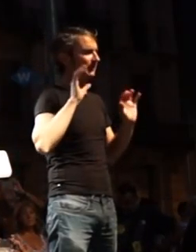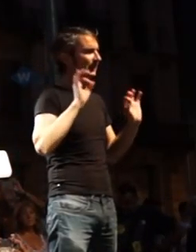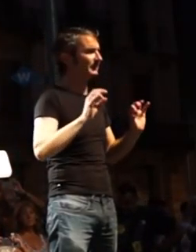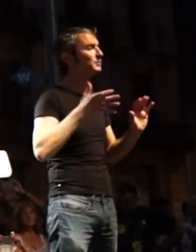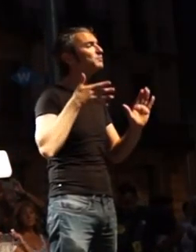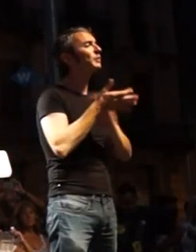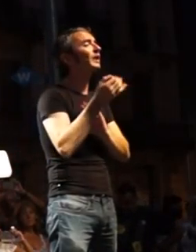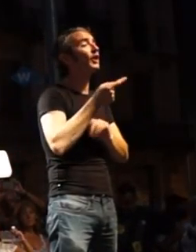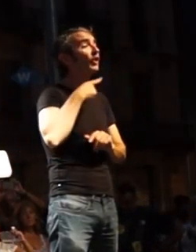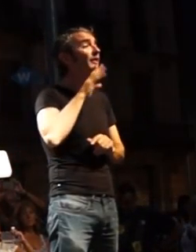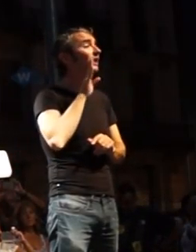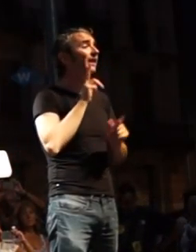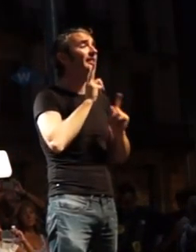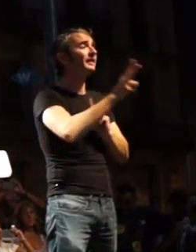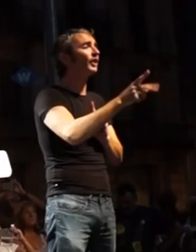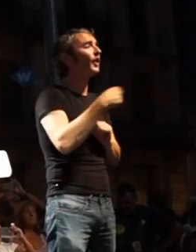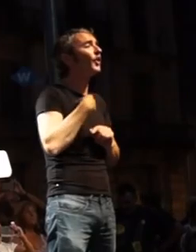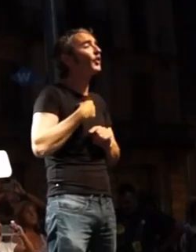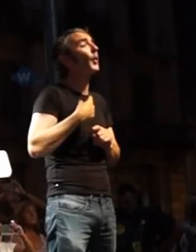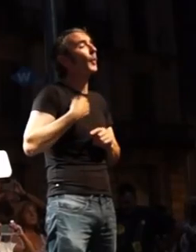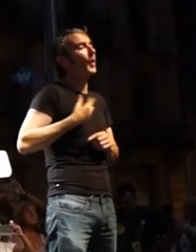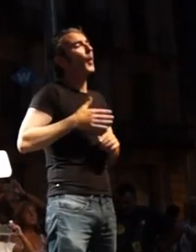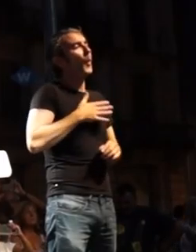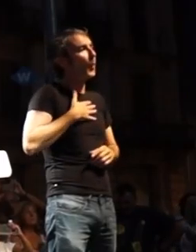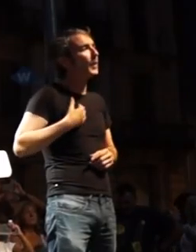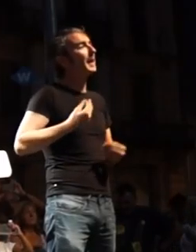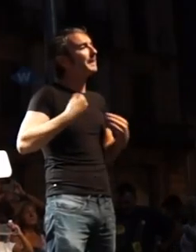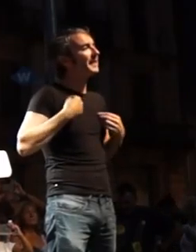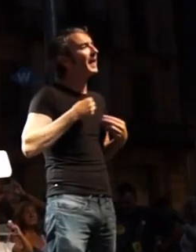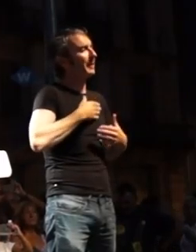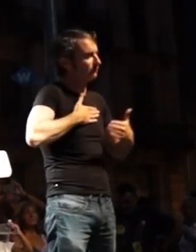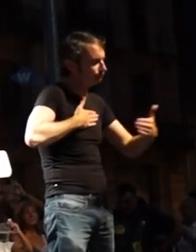dit, el que volem és viure una vida que mereix la pena ser viscuda.